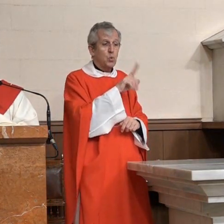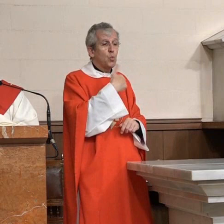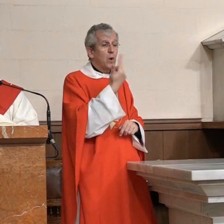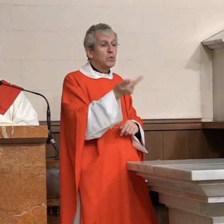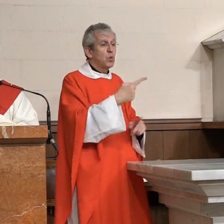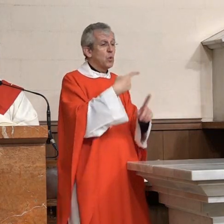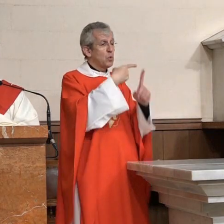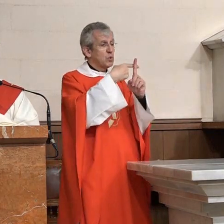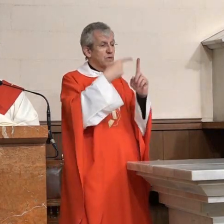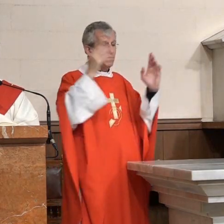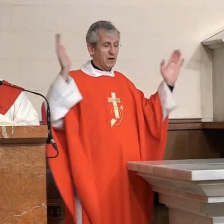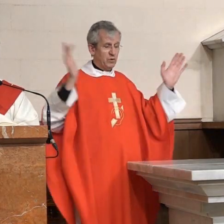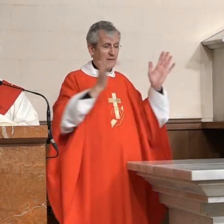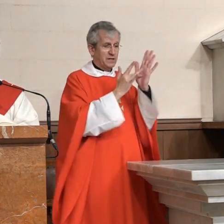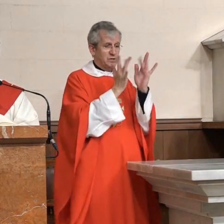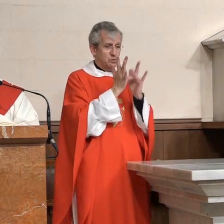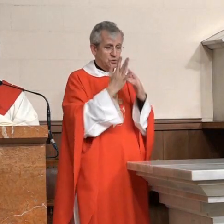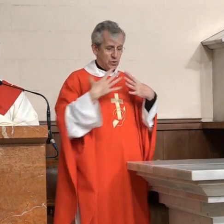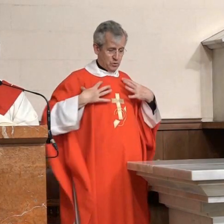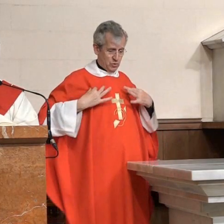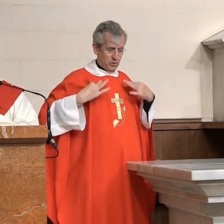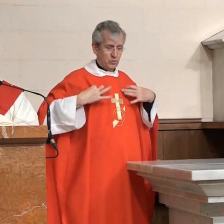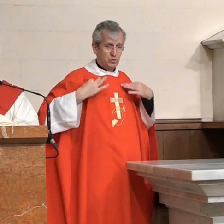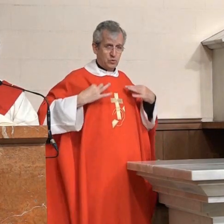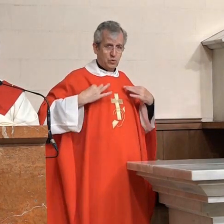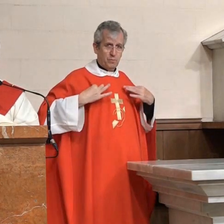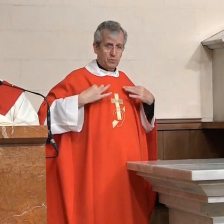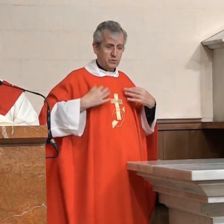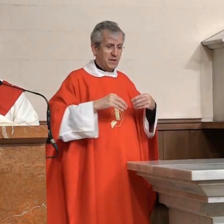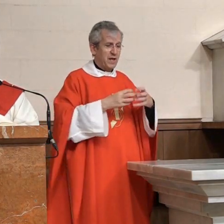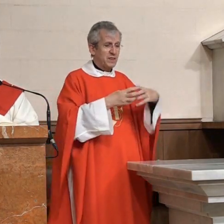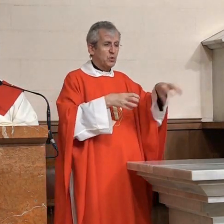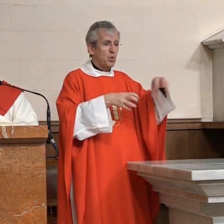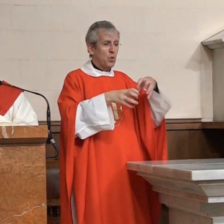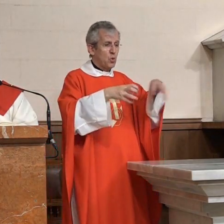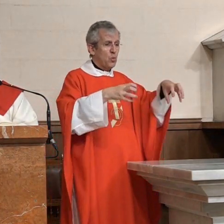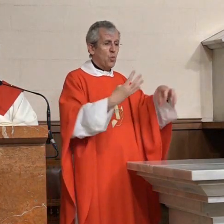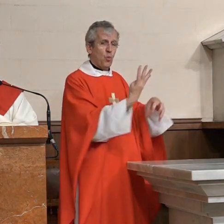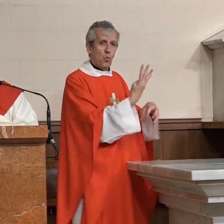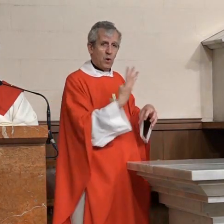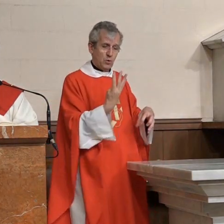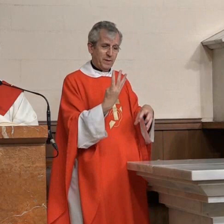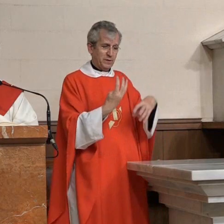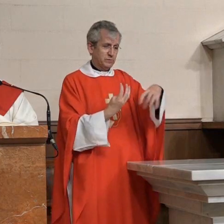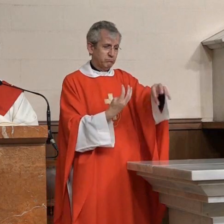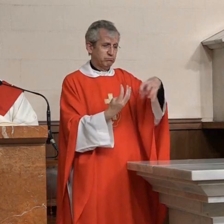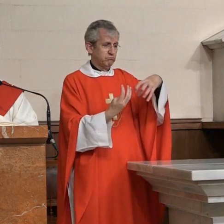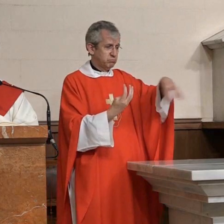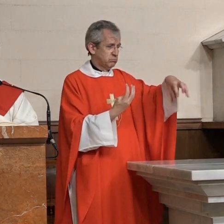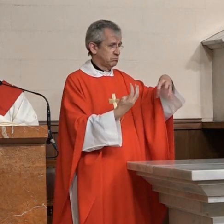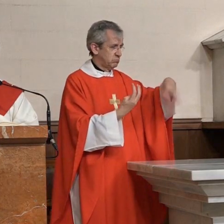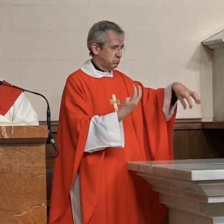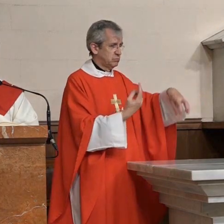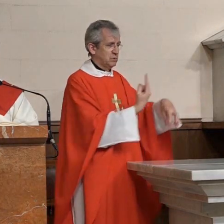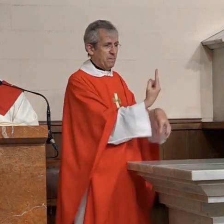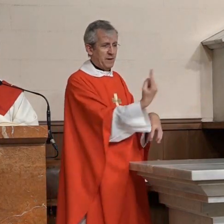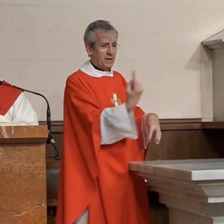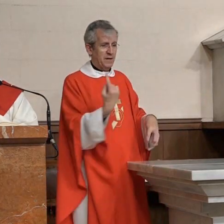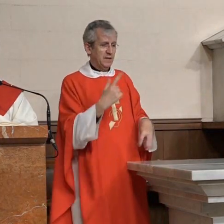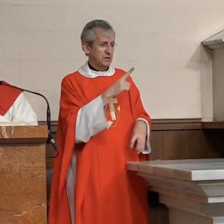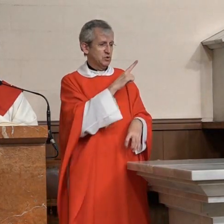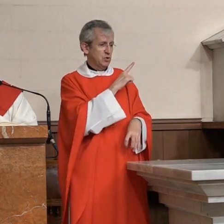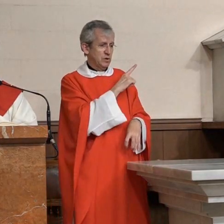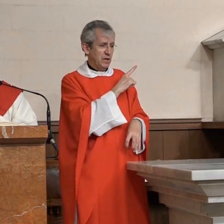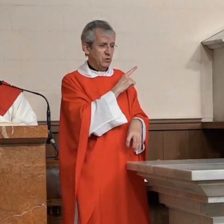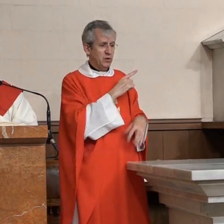crucificaron a Jesús, cogieron su ropa, haciendo cuatro partes, una para cada soldado, y apartaron